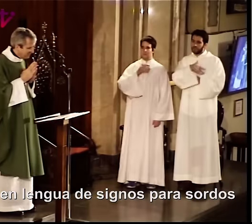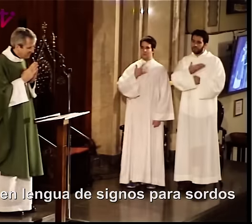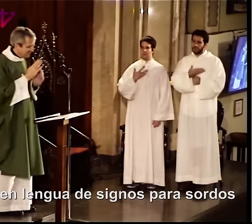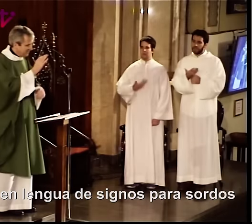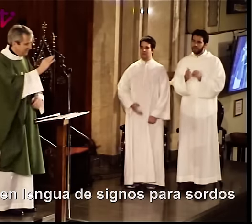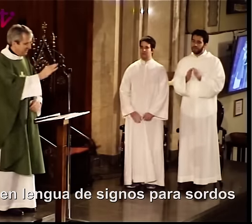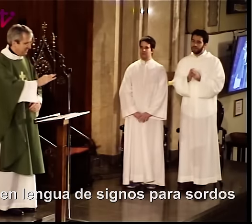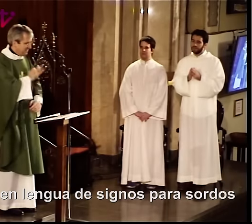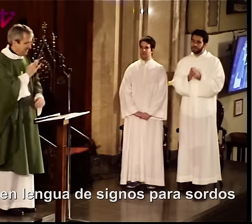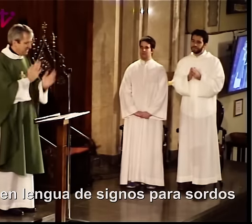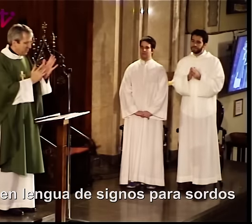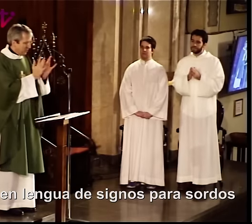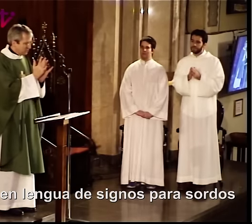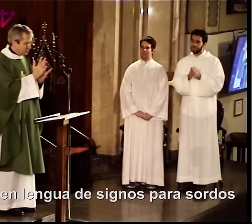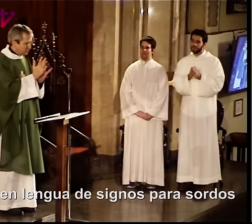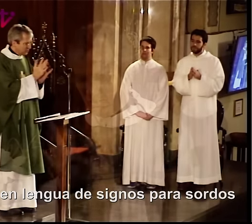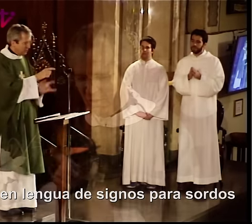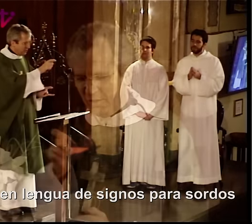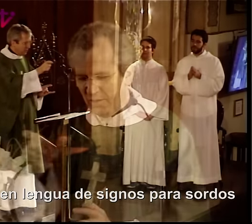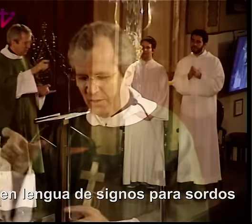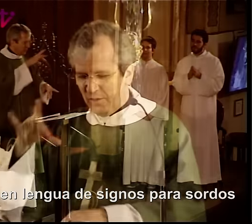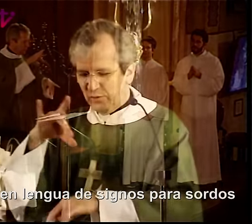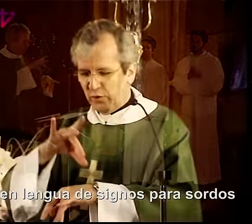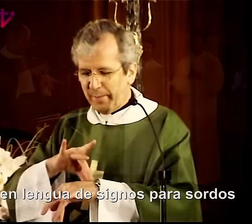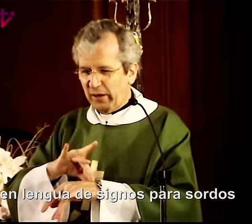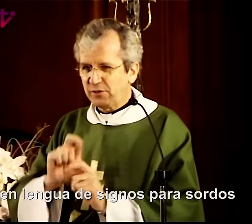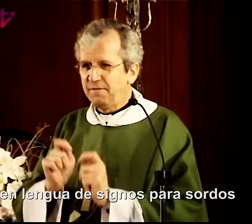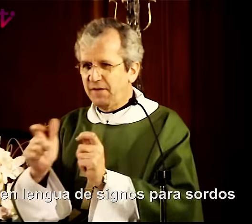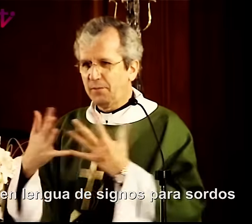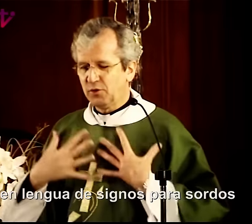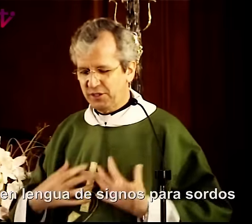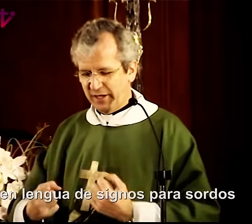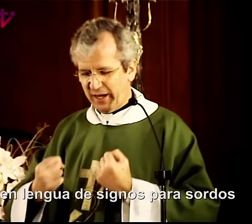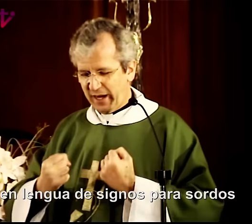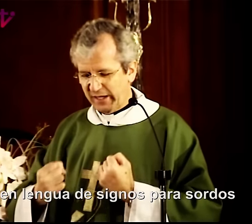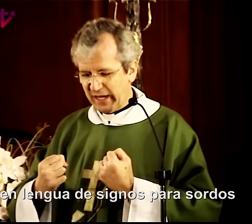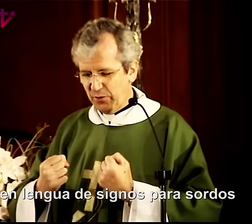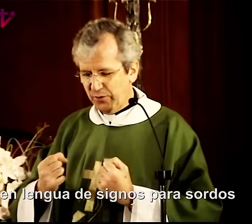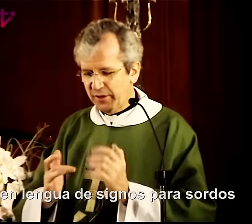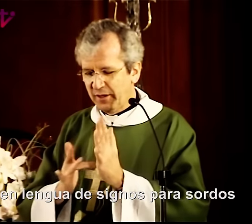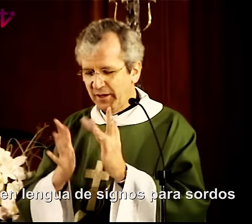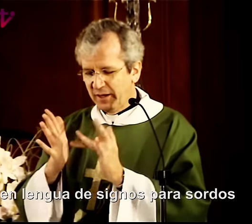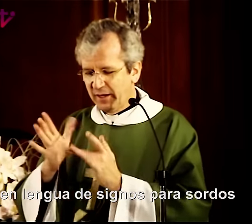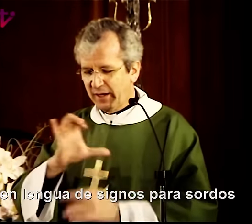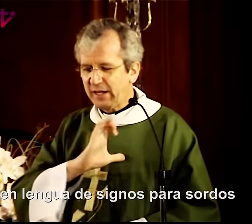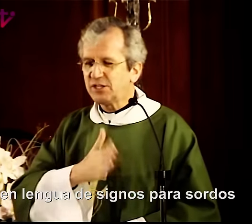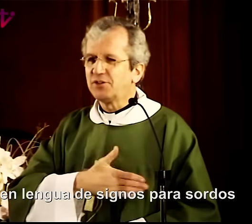ten piedad. Señor Jesús, tú que para los enfermos eres salud, Cristo,